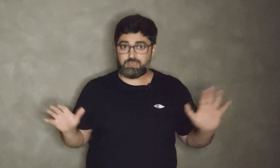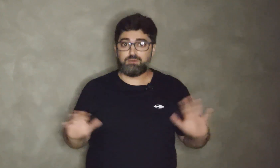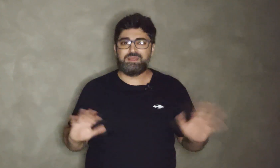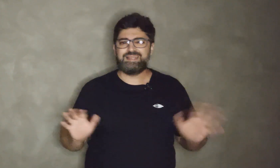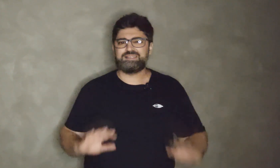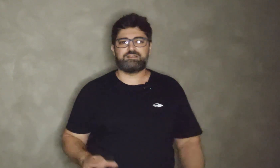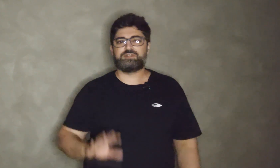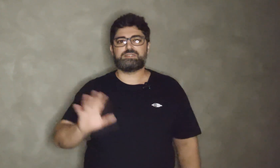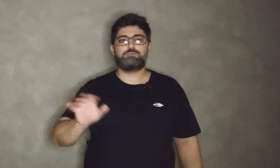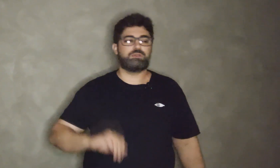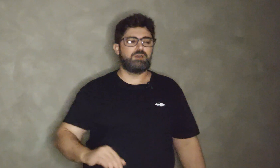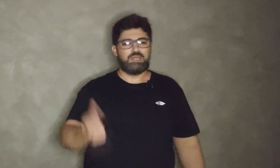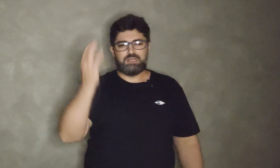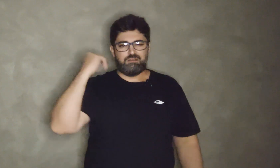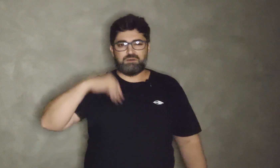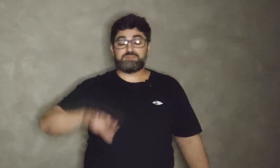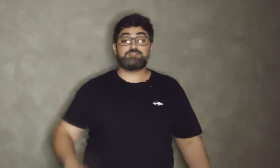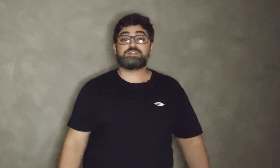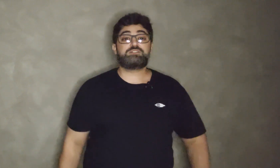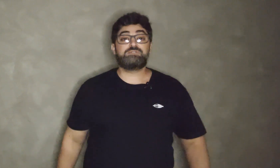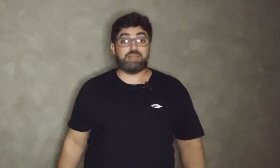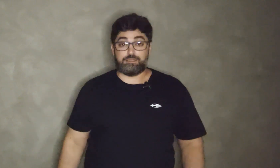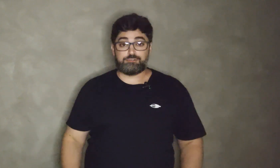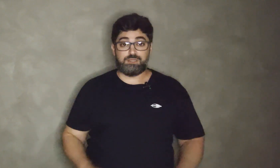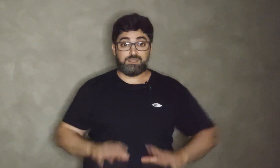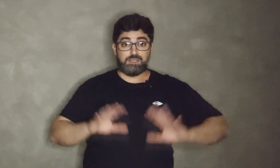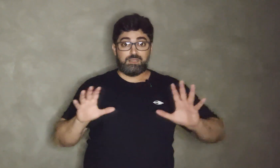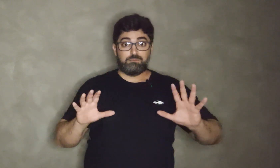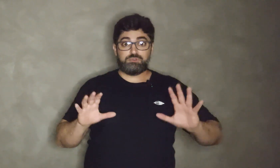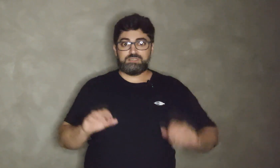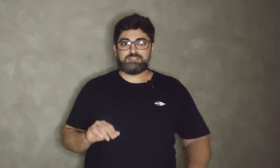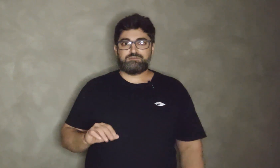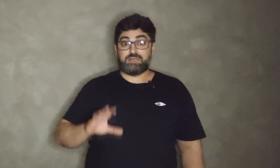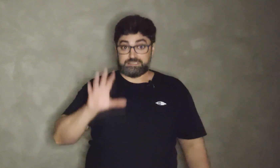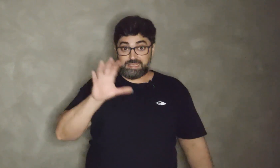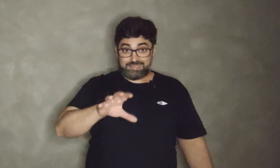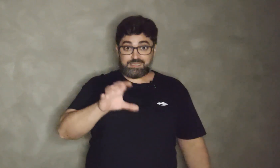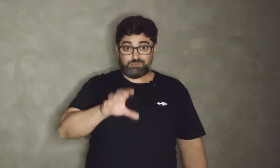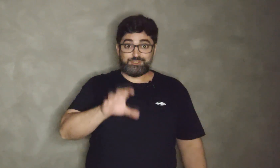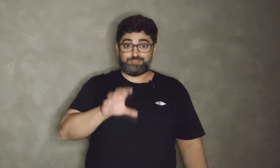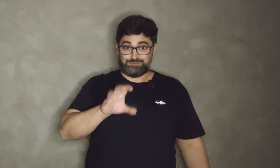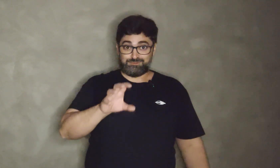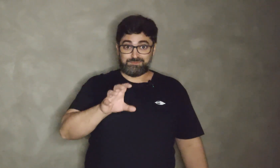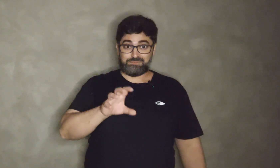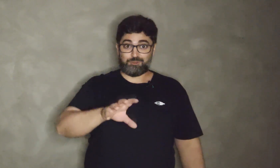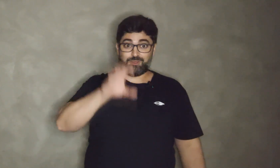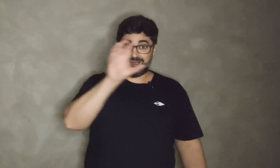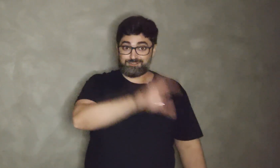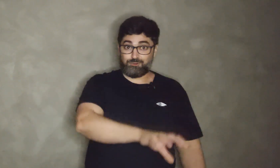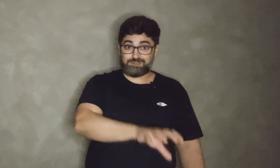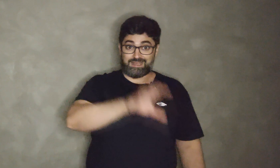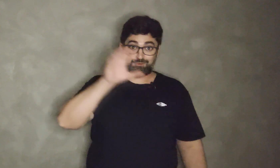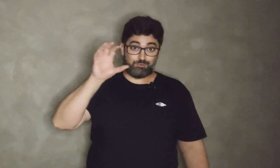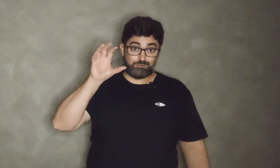tranquilo, beleza, fica tranquilo. Vamos fazer outra atividade, né? Mudei de atividade. Esse era o objetivo, colocar eles em contato com o